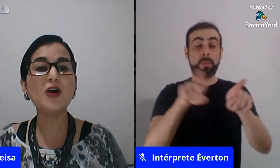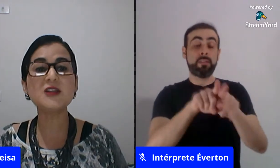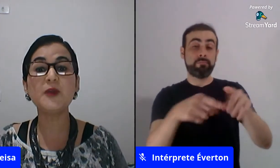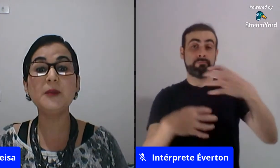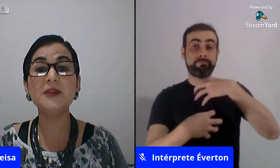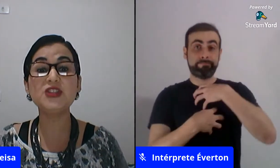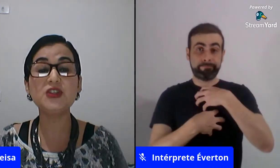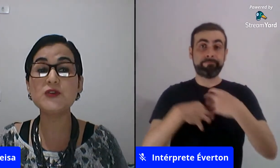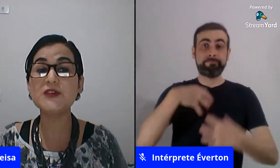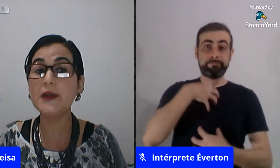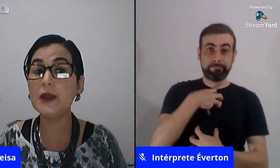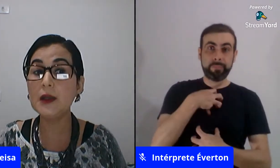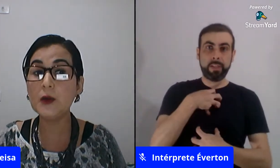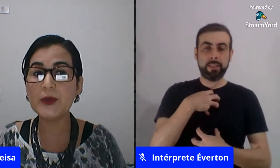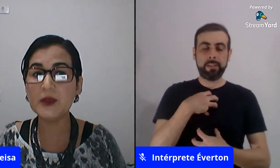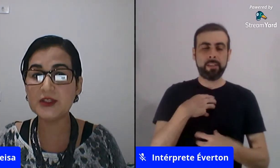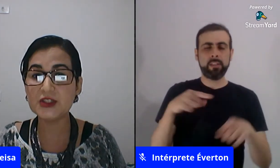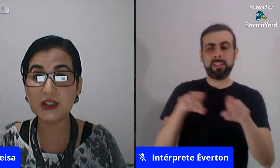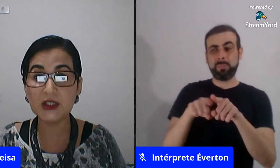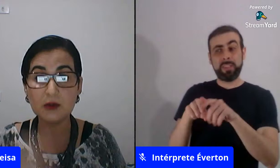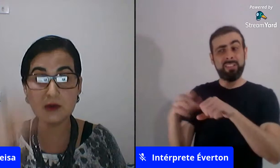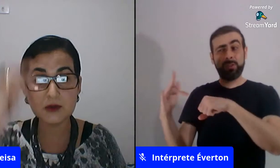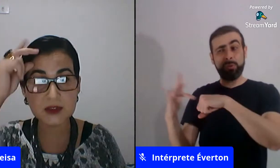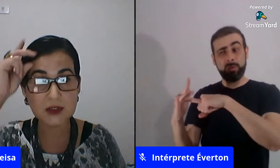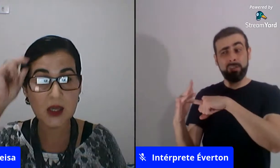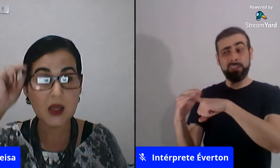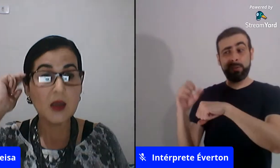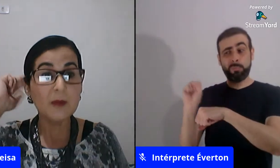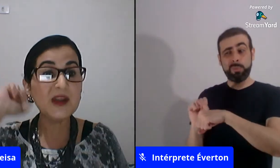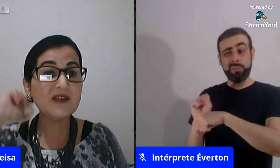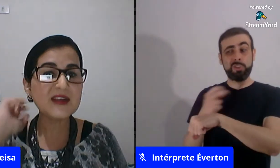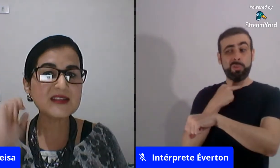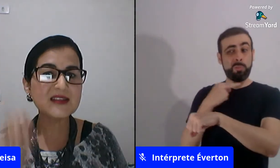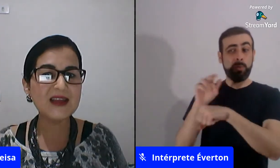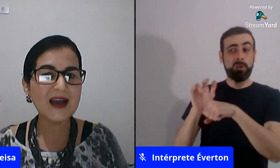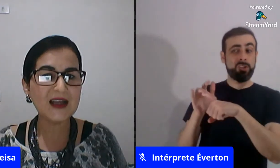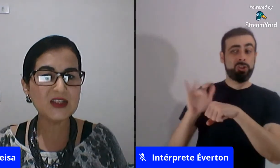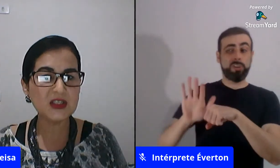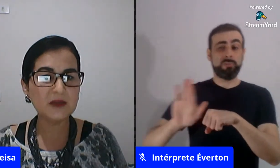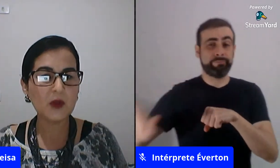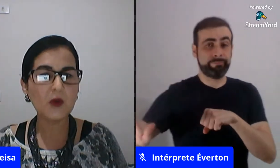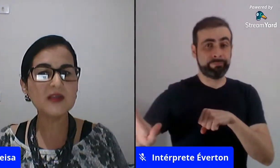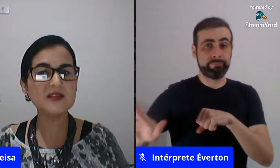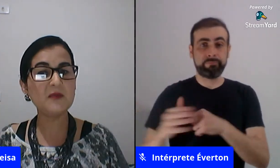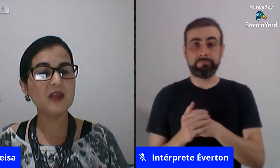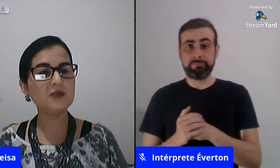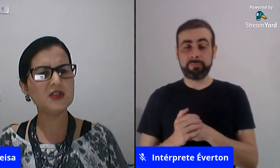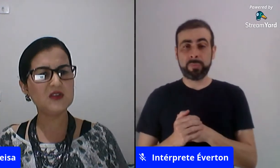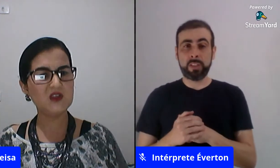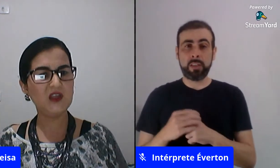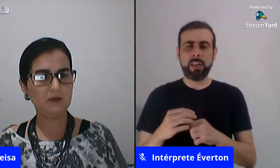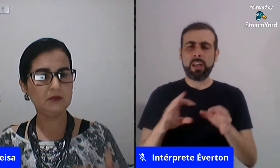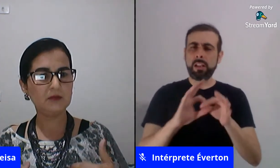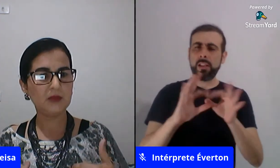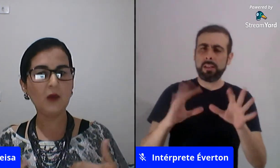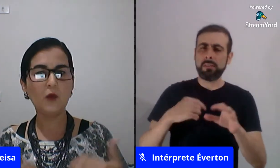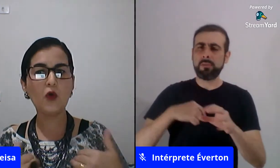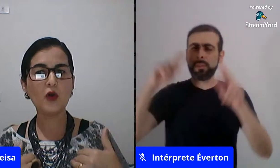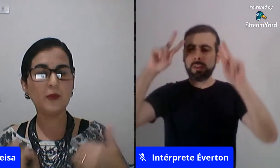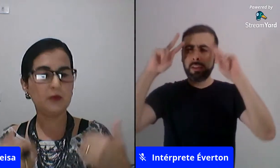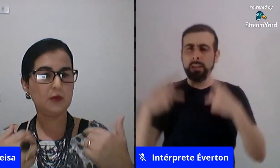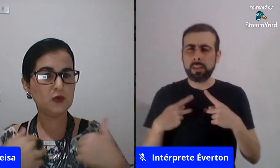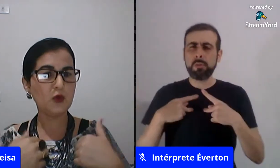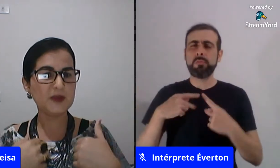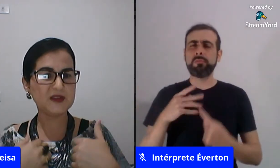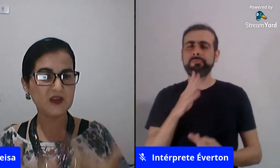entre troques permitidos e não permitidos privacidade conhecimento de si né